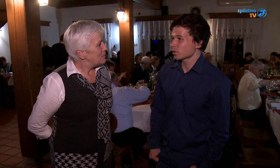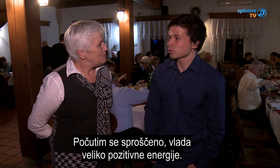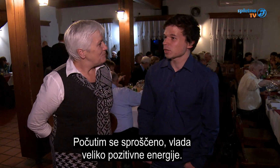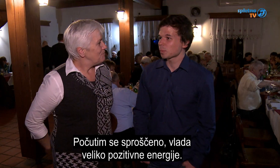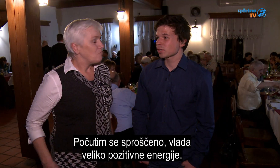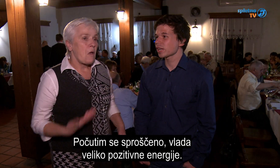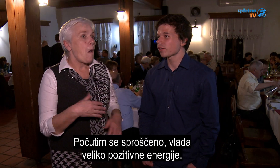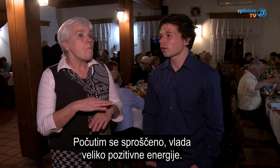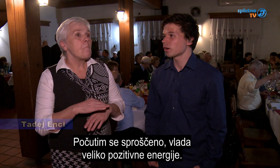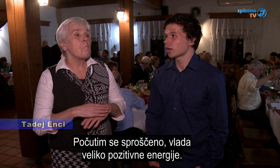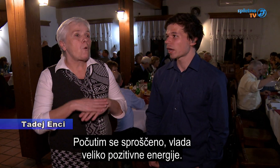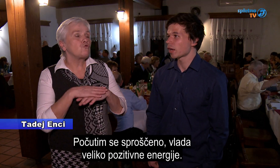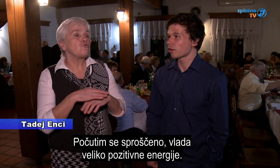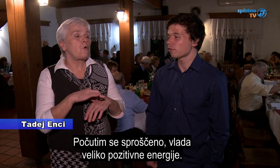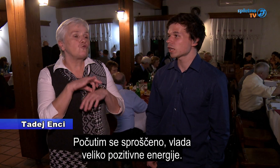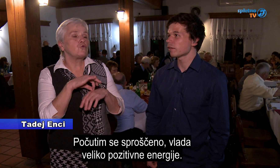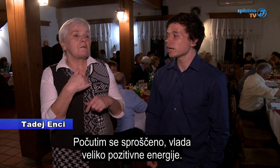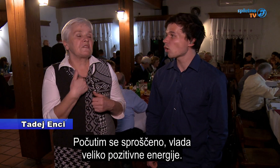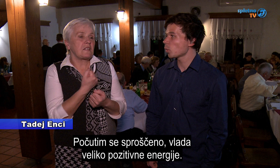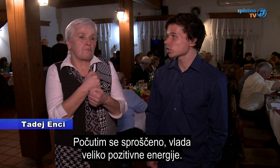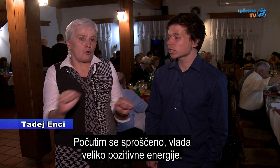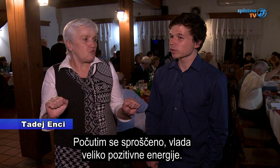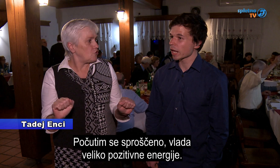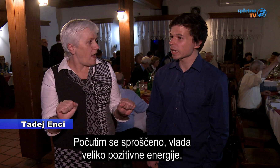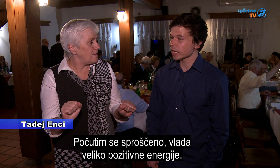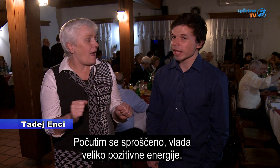Čutim se sproščeno, vlada veliko pozitivne energije.